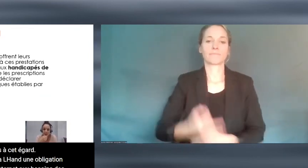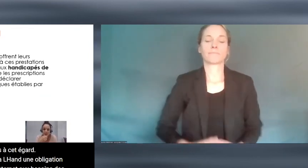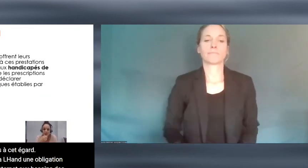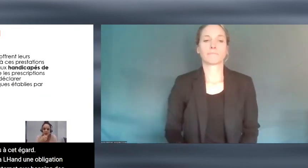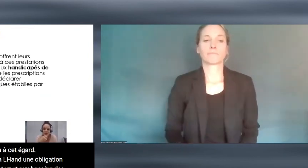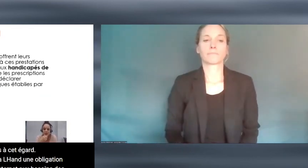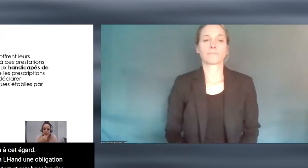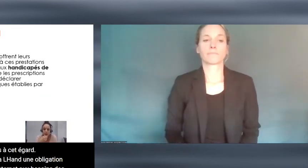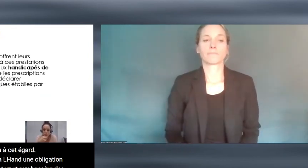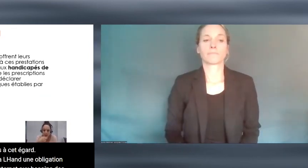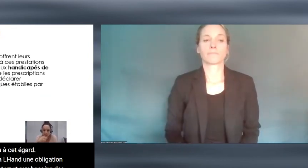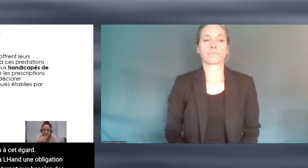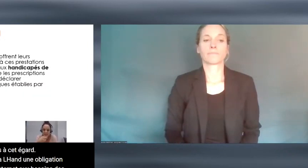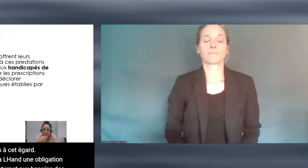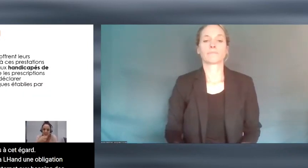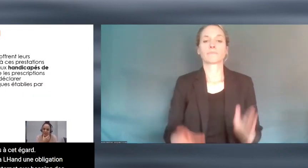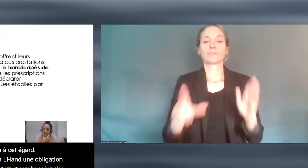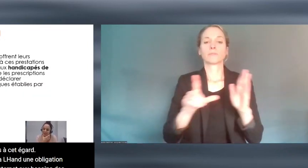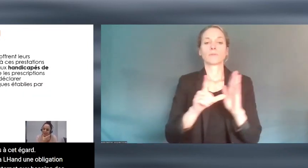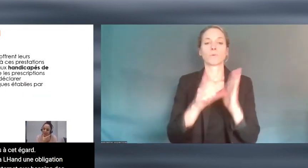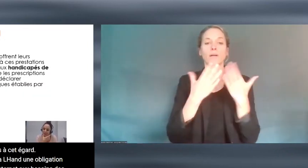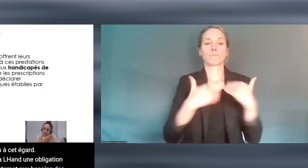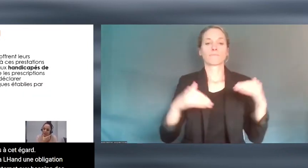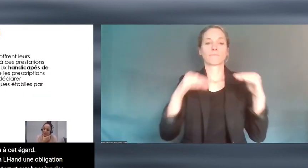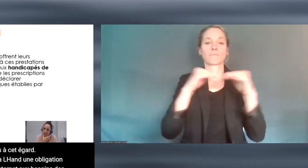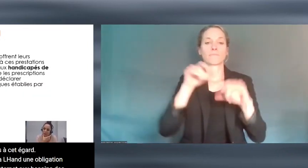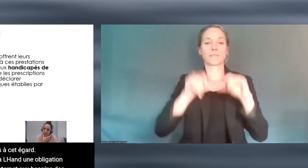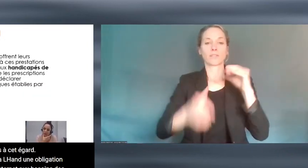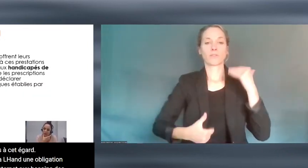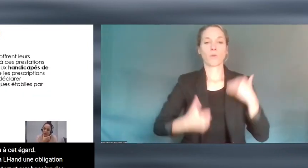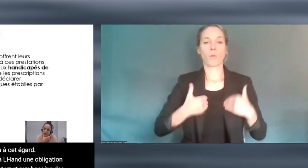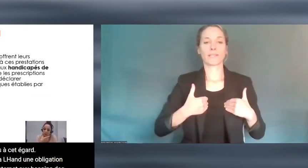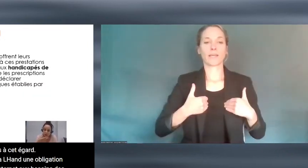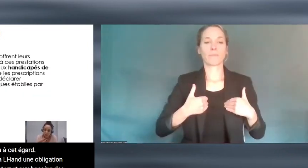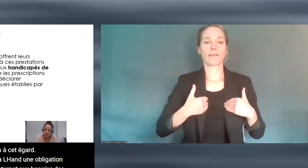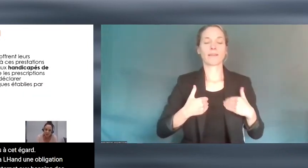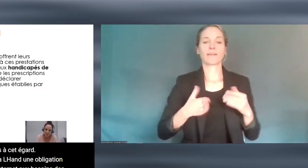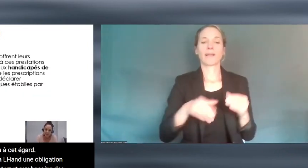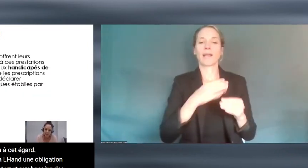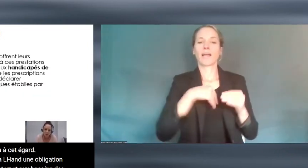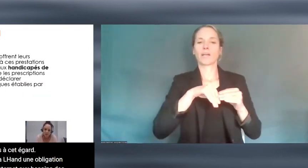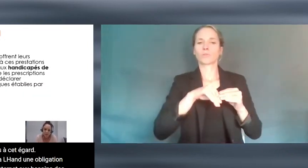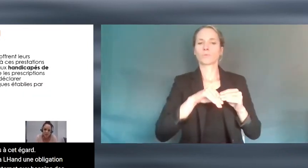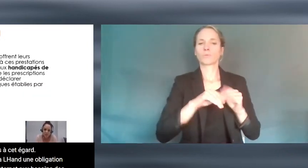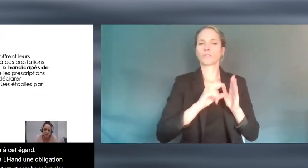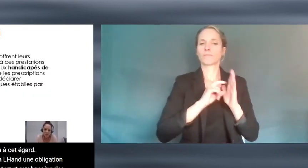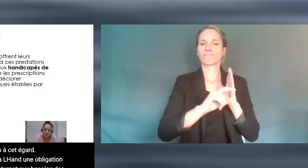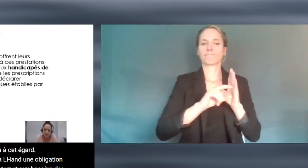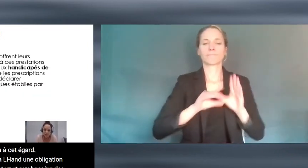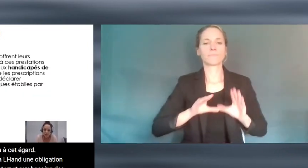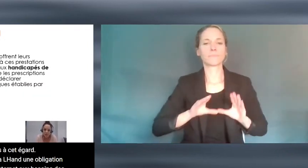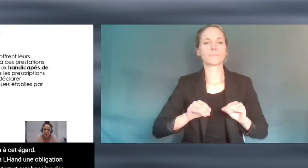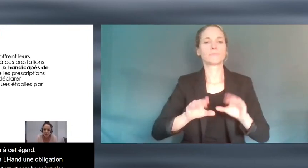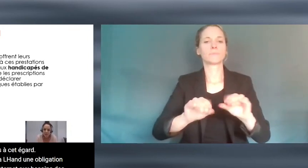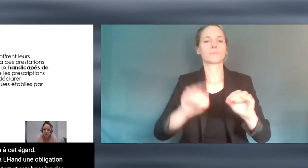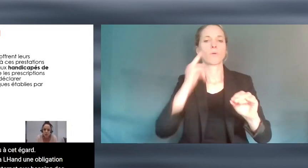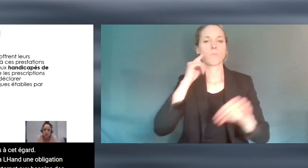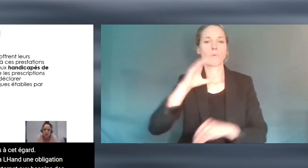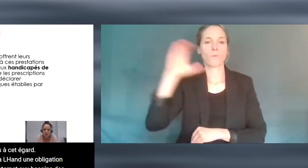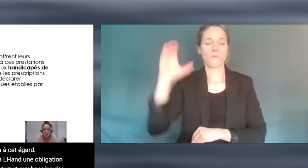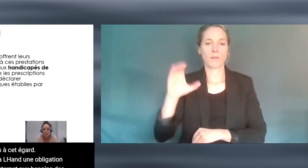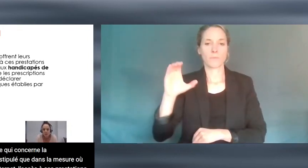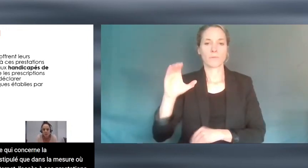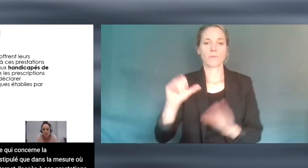La LHAND a concrétisé cette obligation en ce qui concerne la Confédération, l'article 14 alinéa